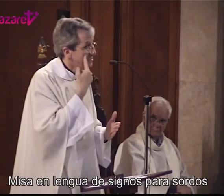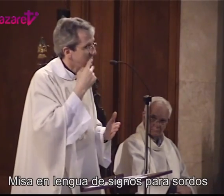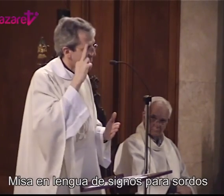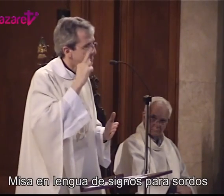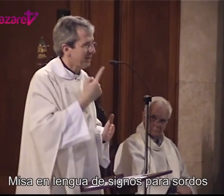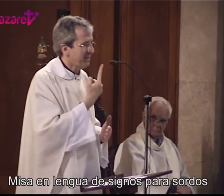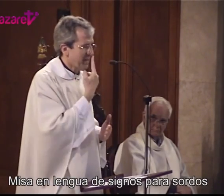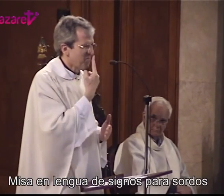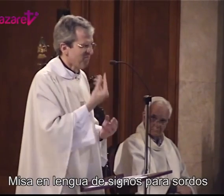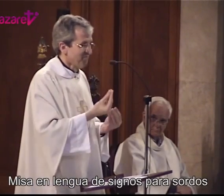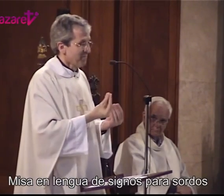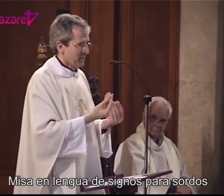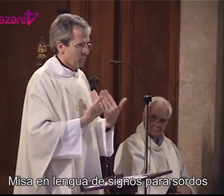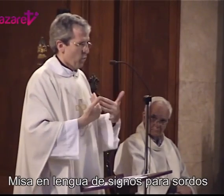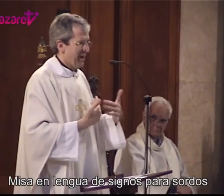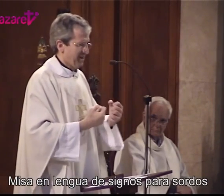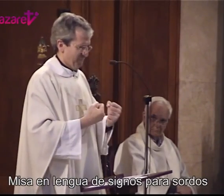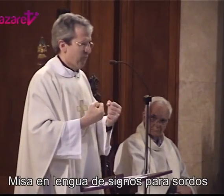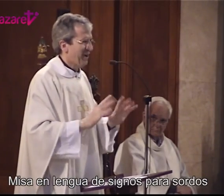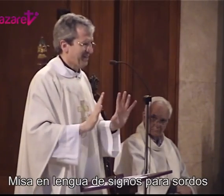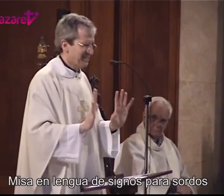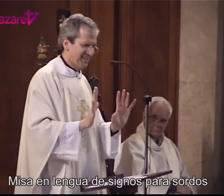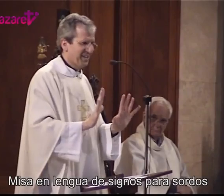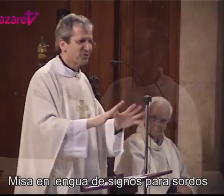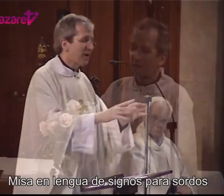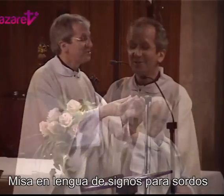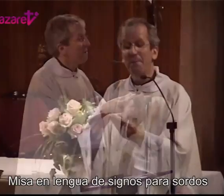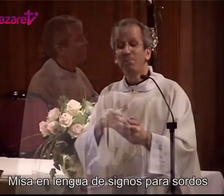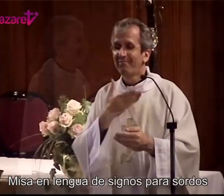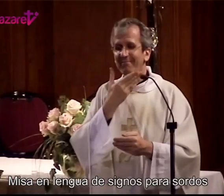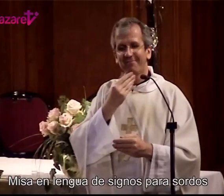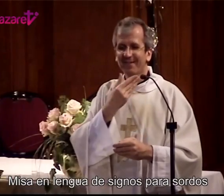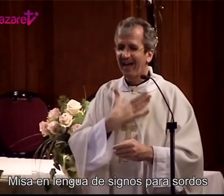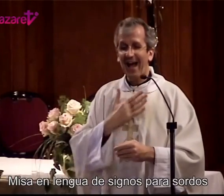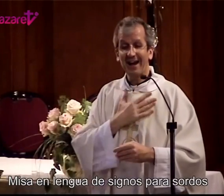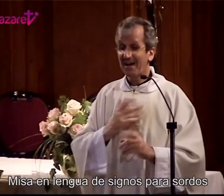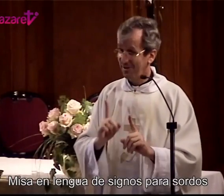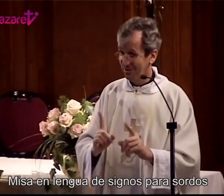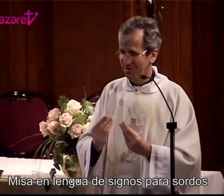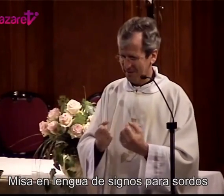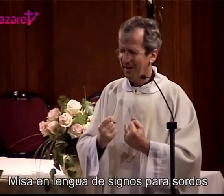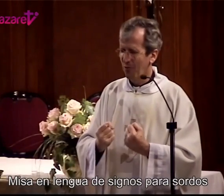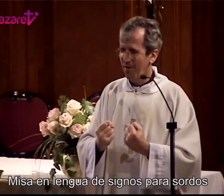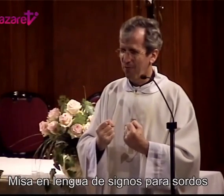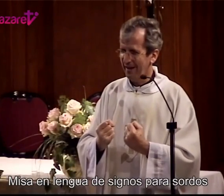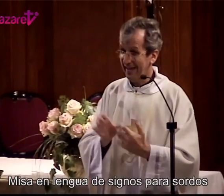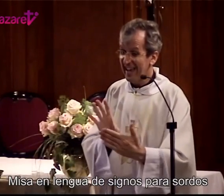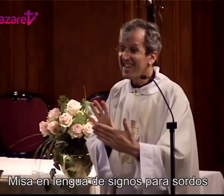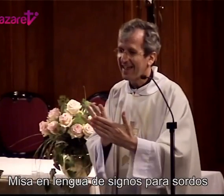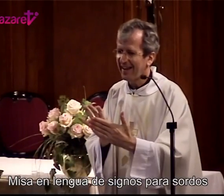tenéis experiencia, huelen fuerte, es decir, que no es una cosa agradable, no, no, más bien huelen fuerte. Y